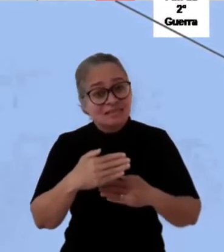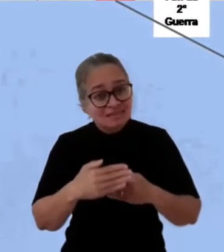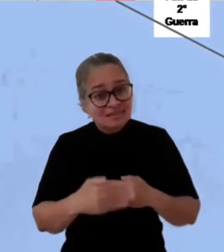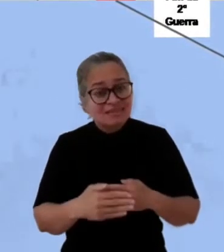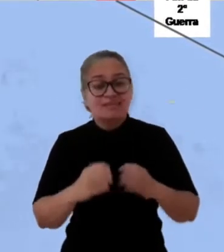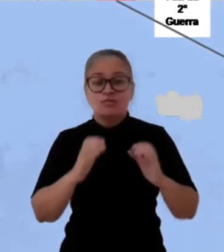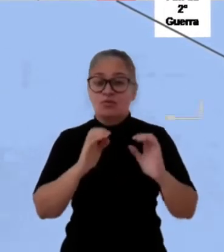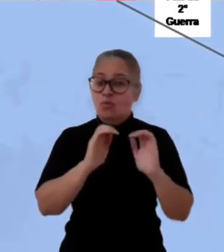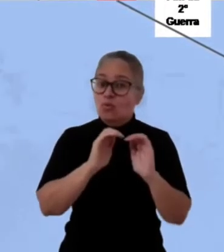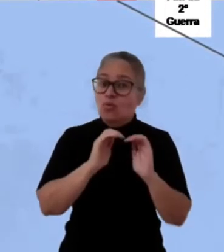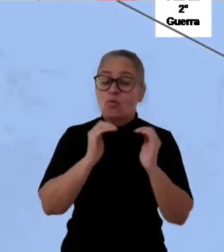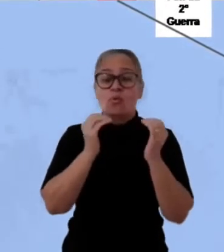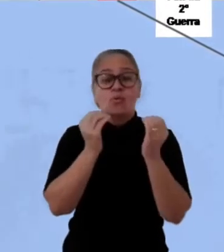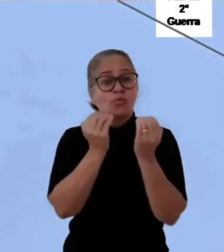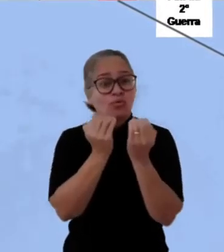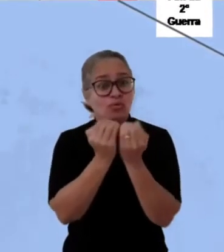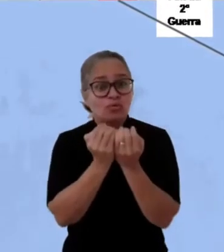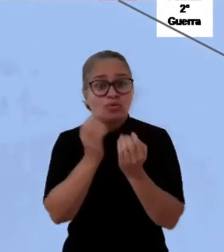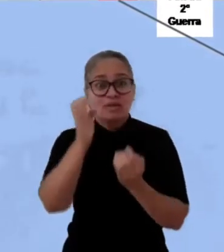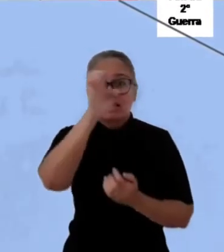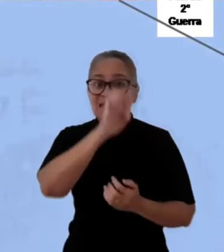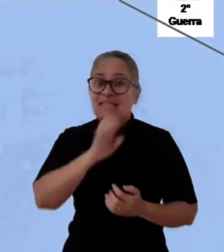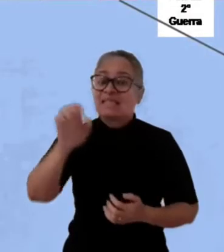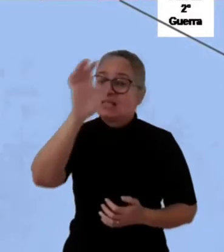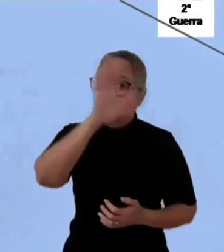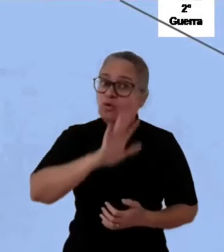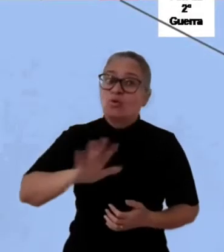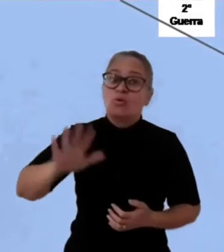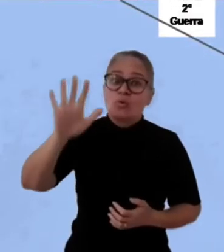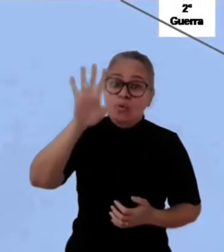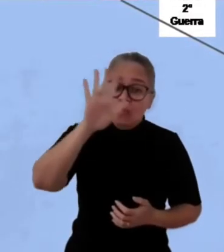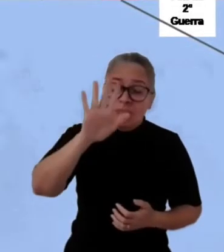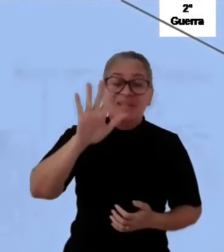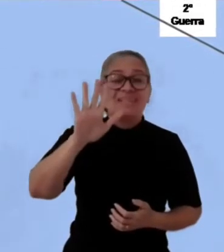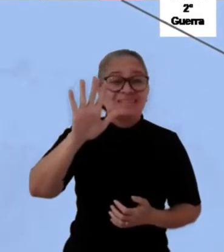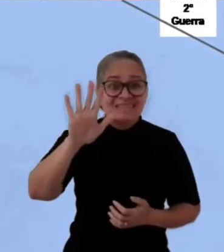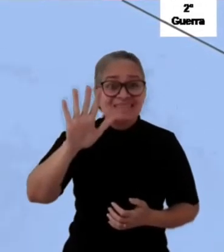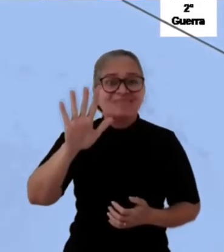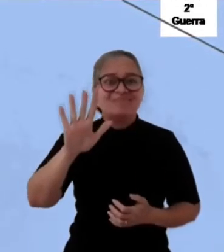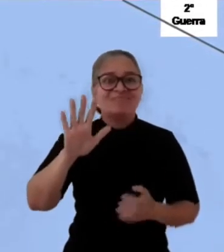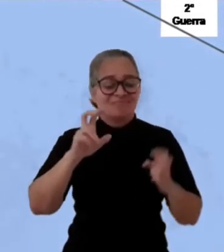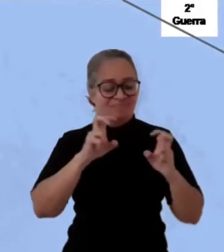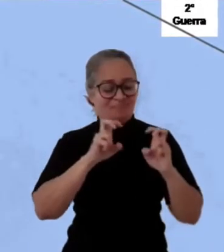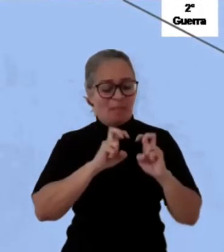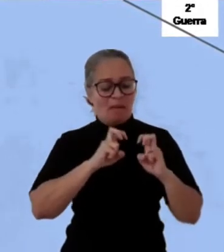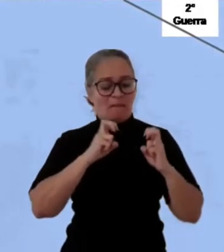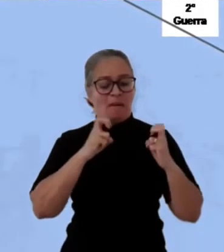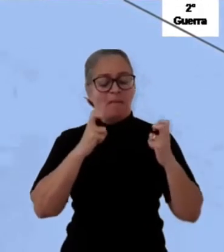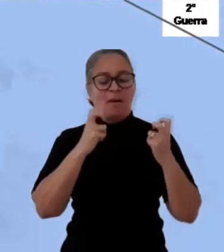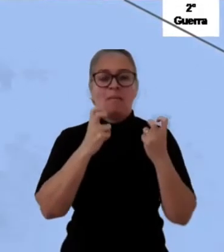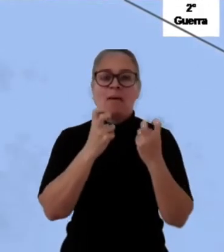Mas com o passar do tempo, aconteceu na Europa um congresso